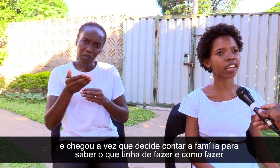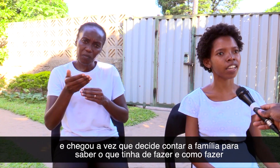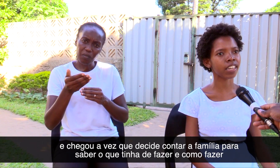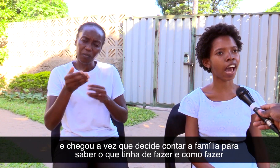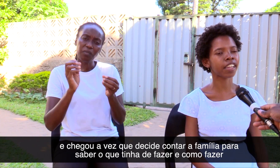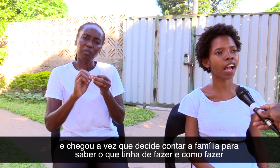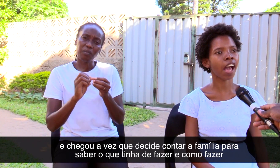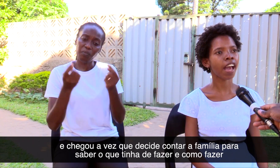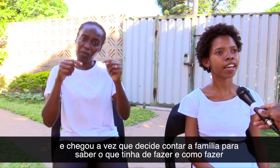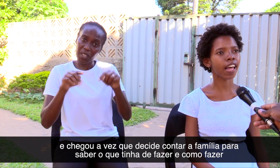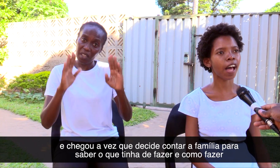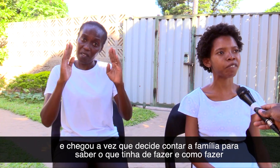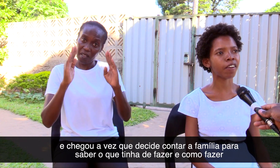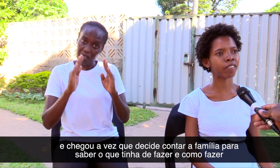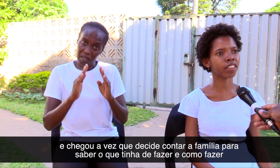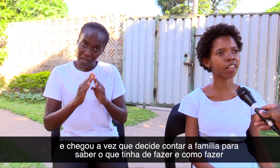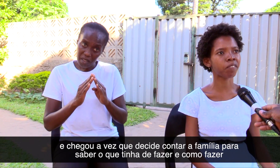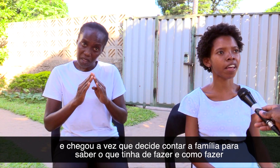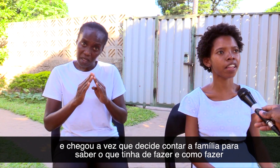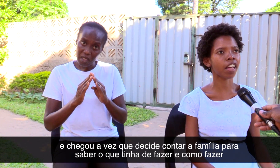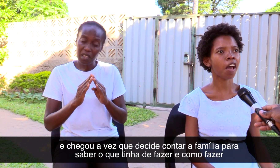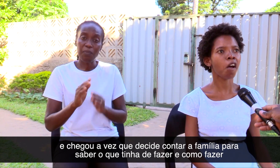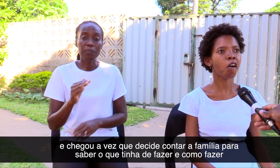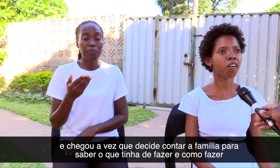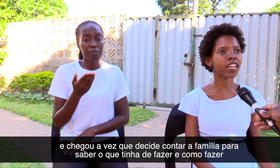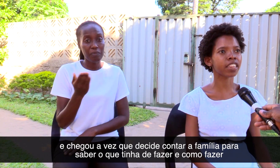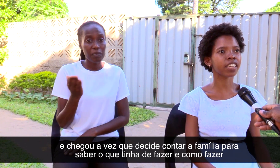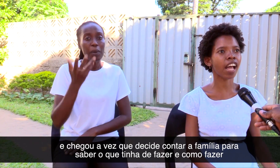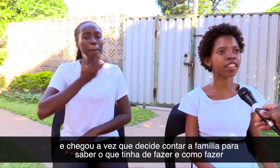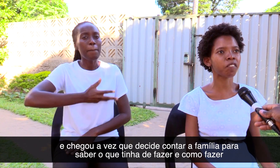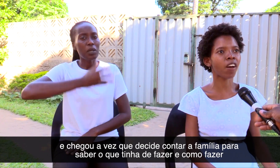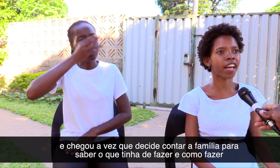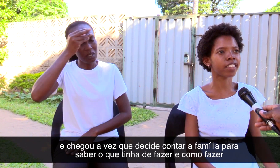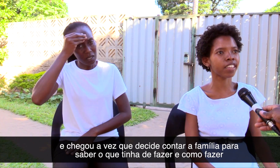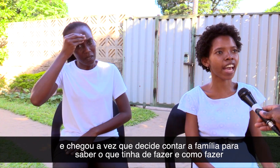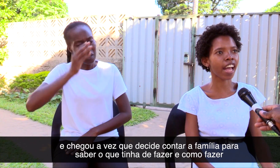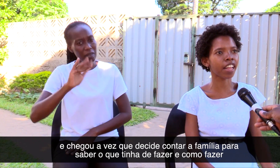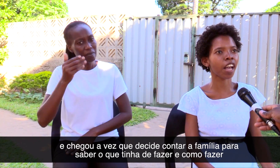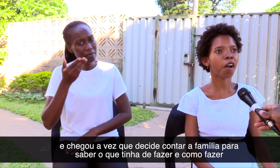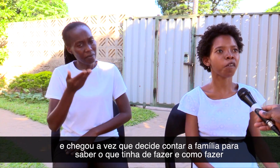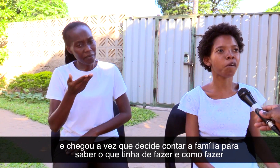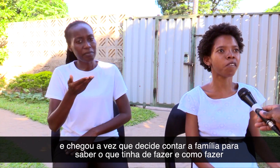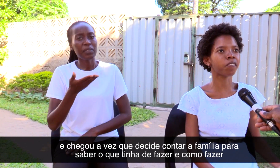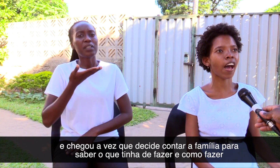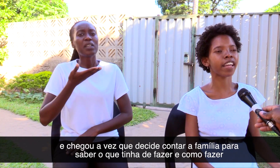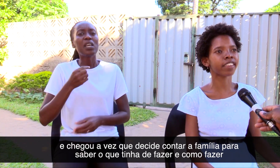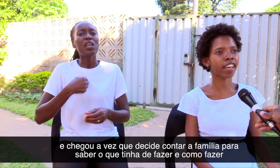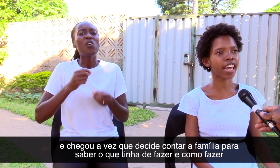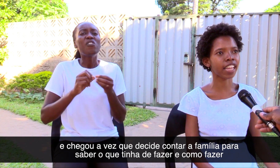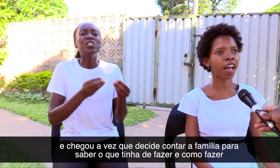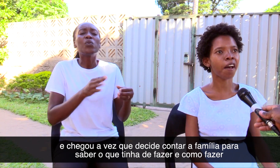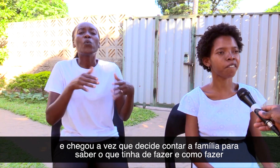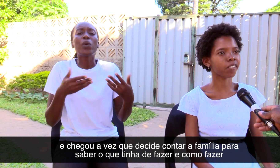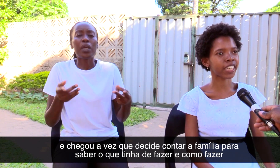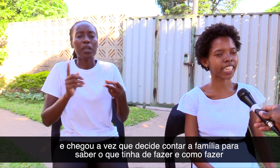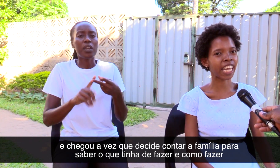mudei aqui em casa, que era para perceber o que tinha de fazer, como